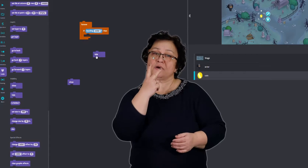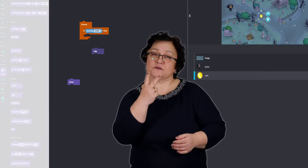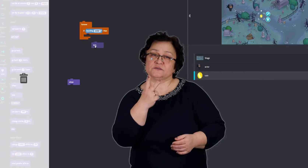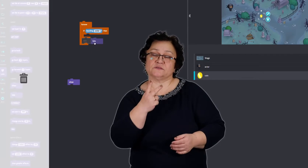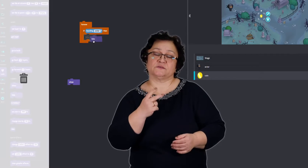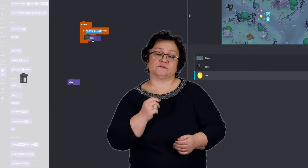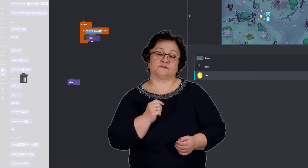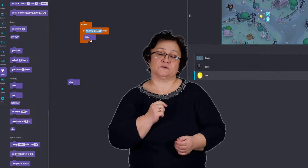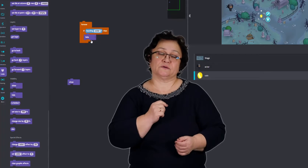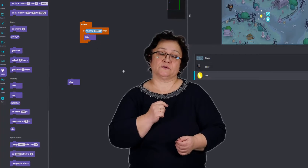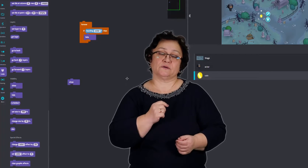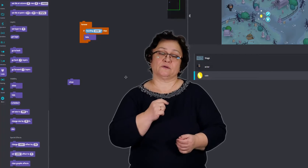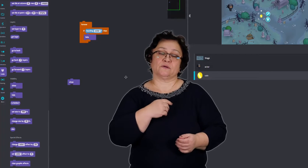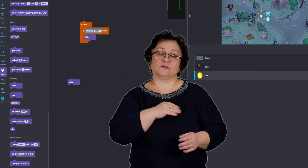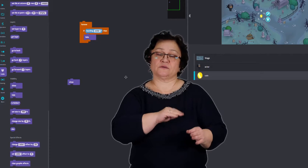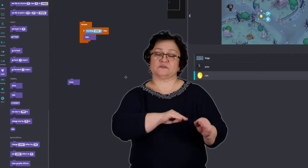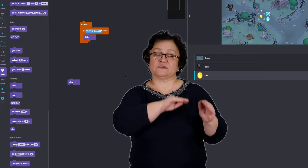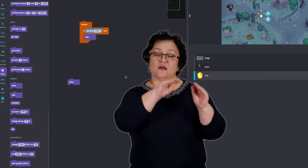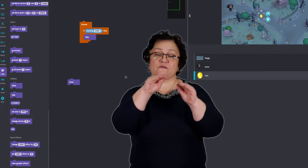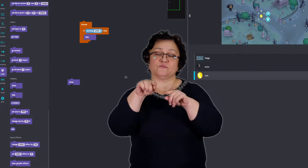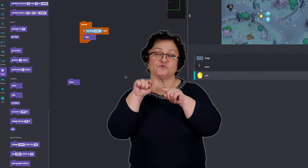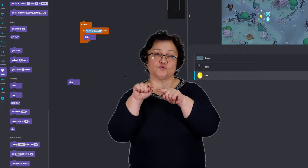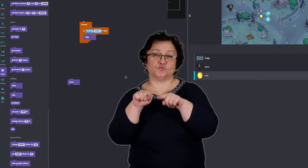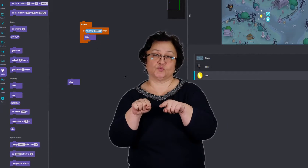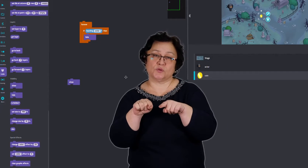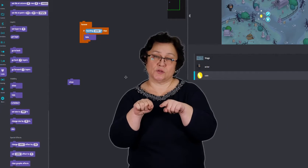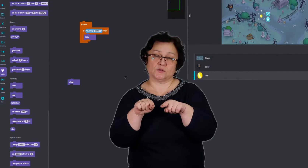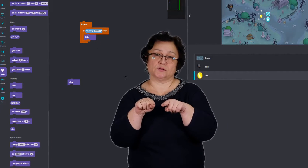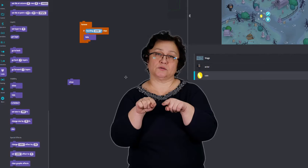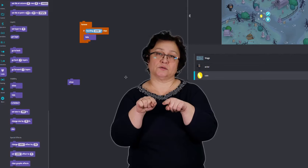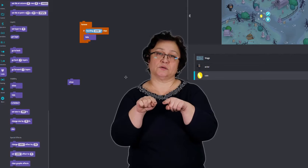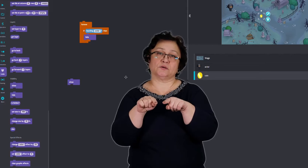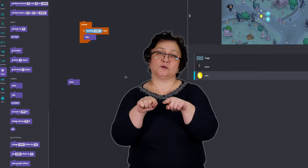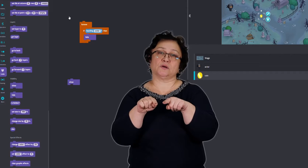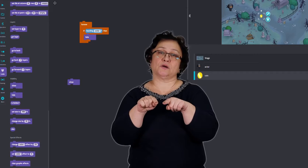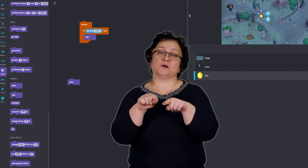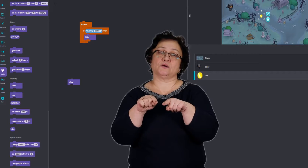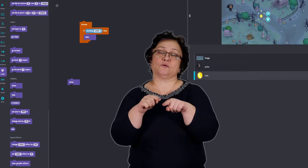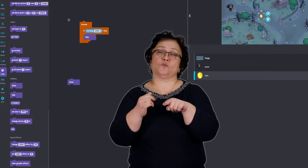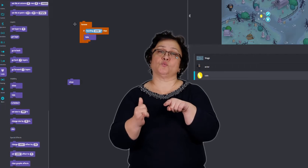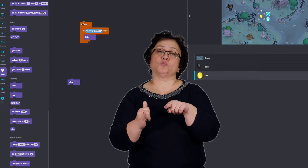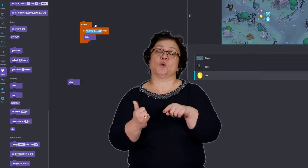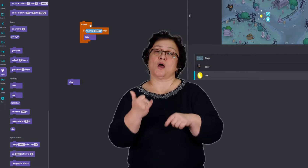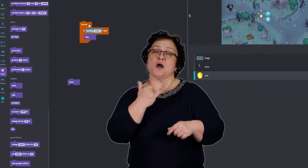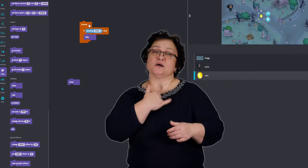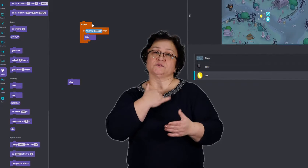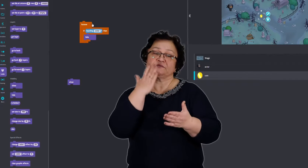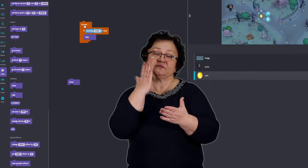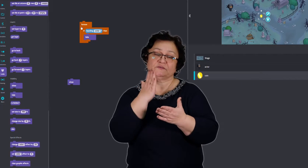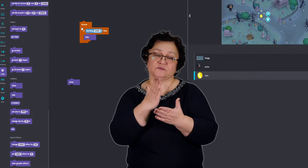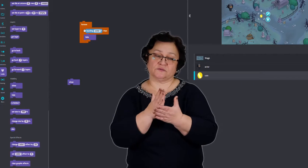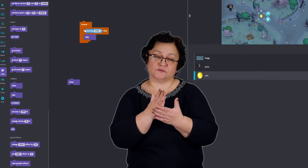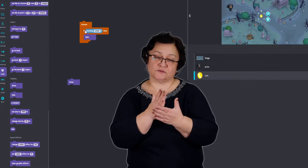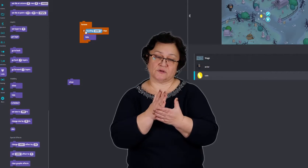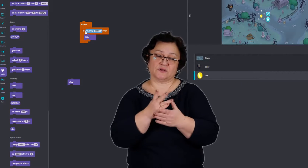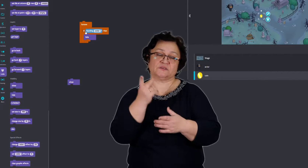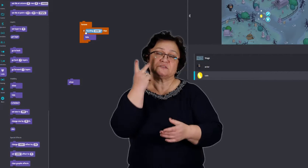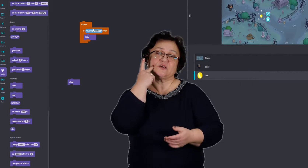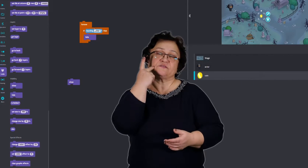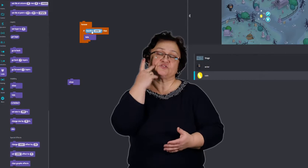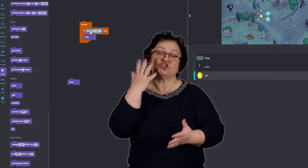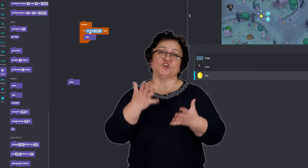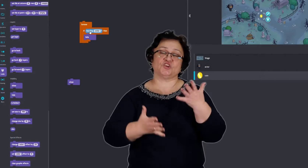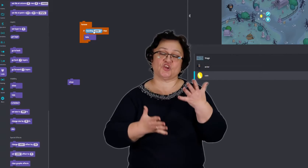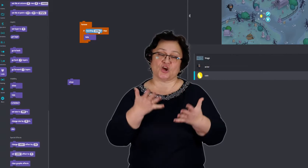hide – сховатися. І ми ставимо сюди. І от у нас вийшло. Завжди,